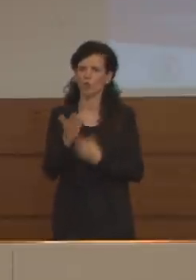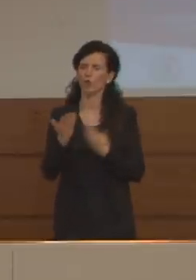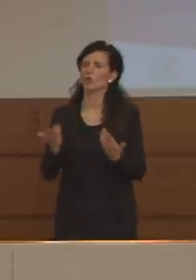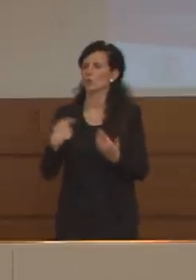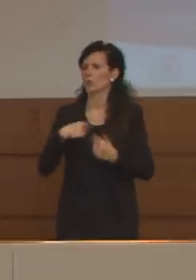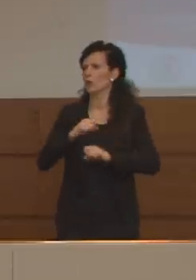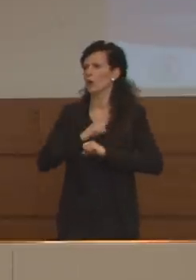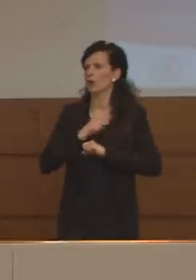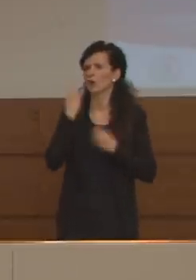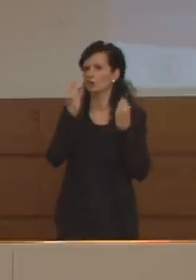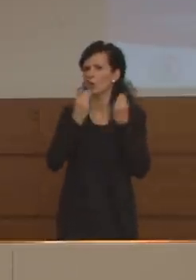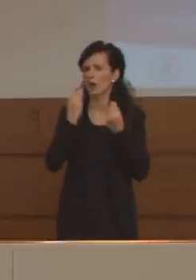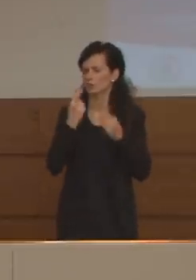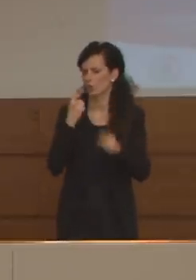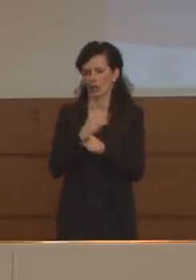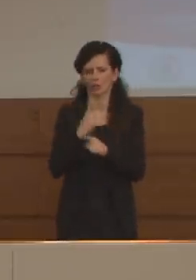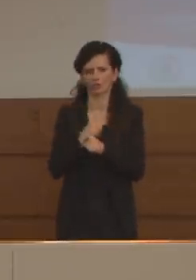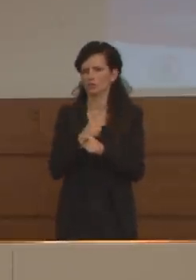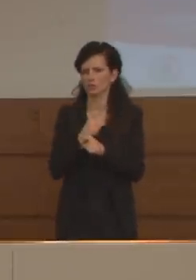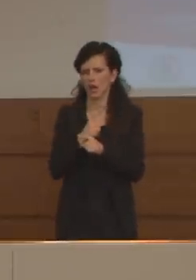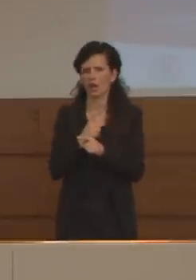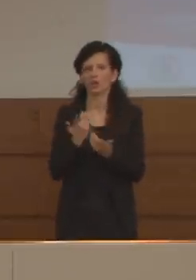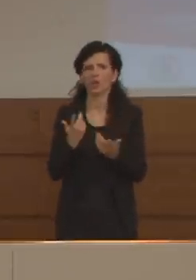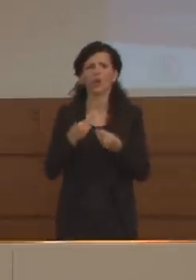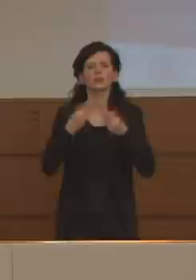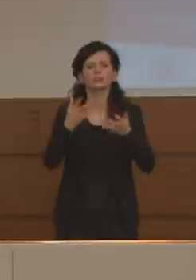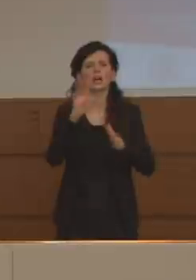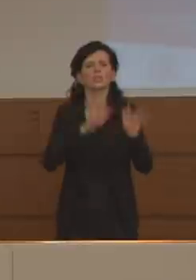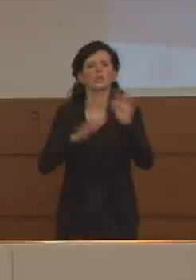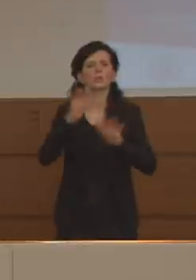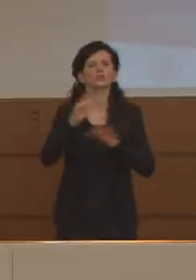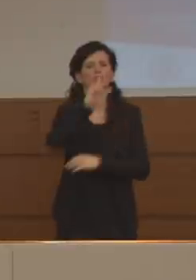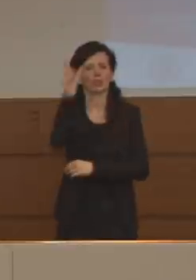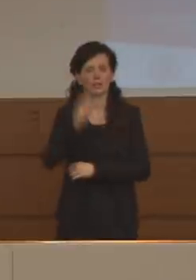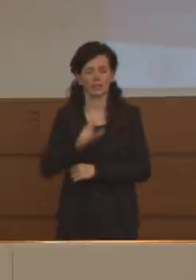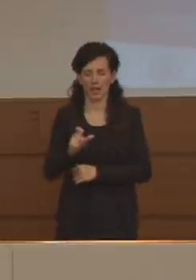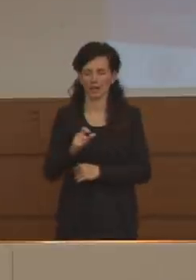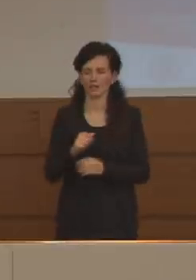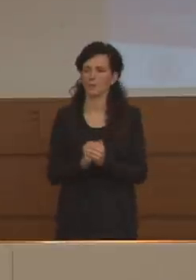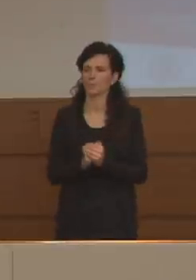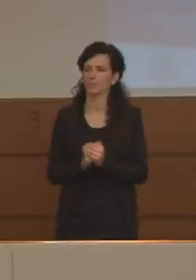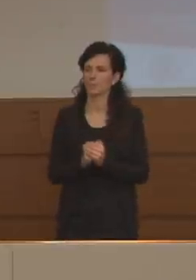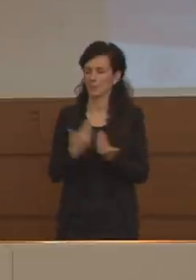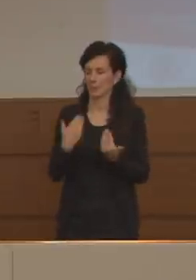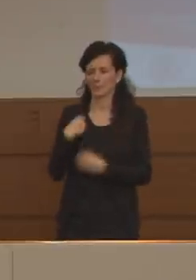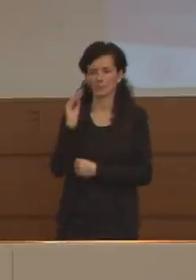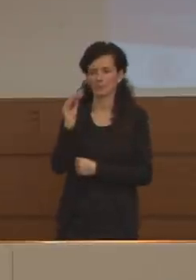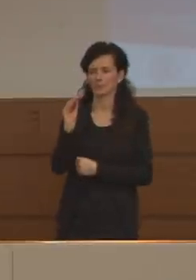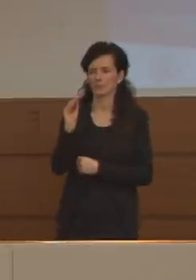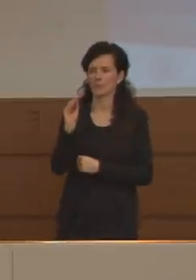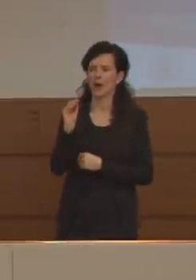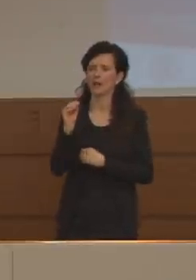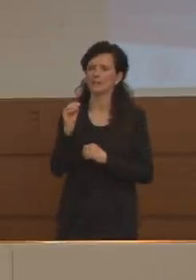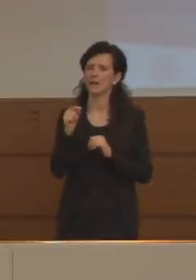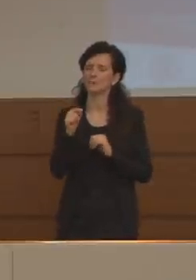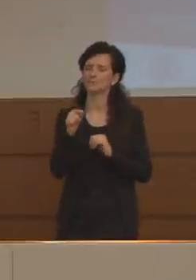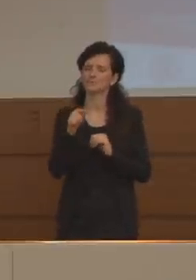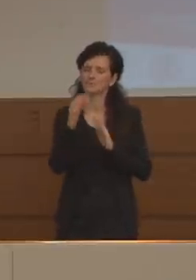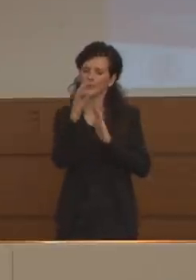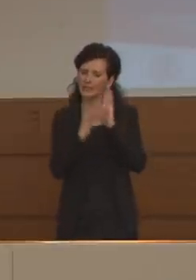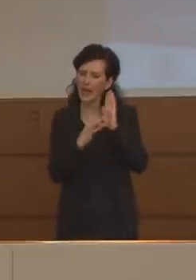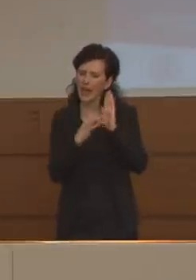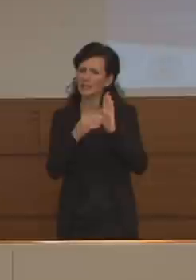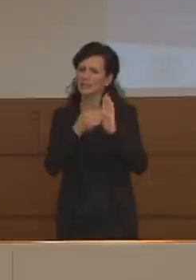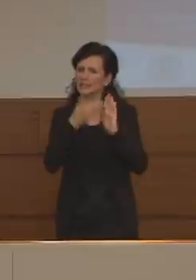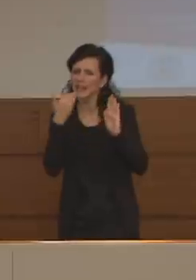del paese del sistema dei media e dell'informazione la domanda non le pongo più la domanda sul deficit di dati in relazione a quanti sono